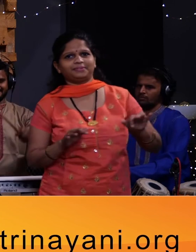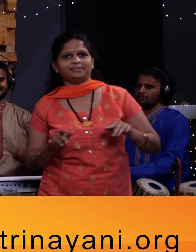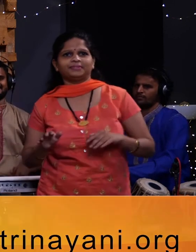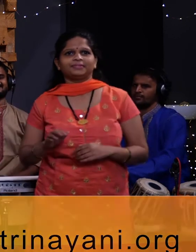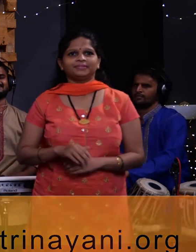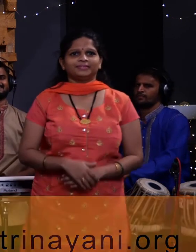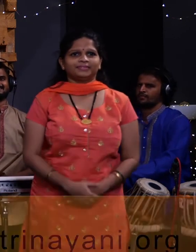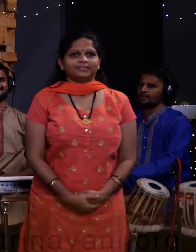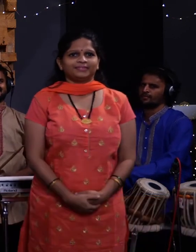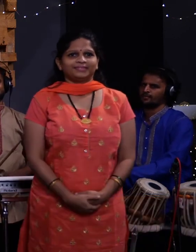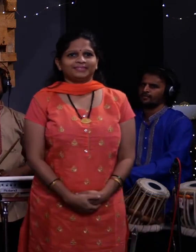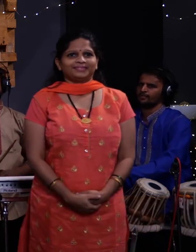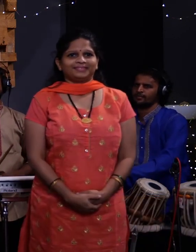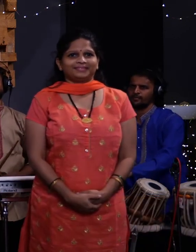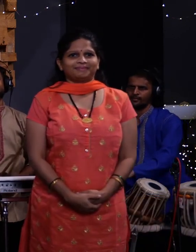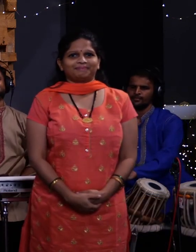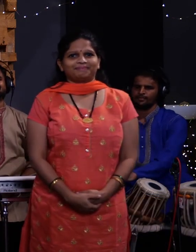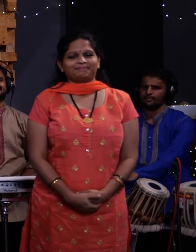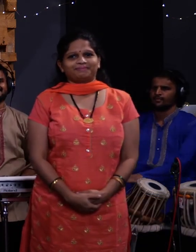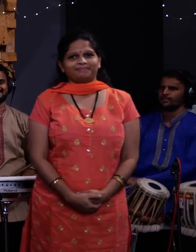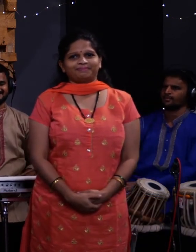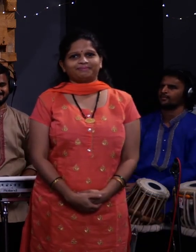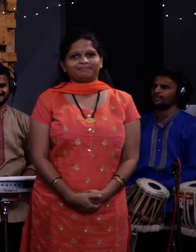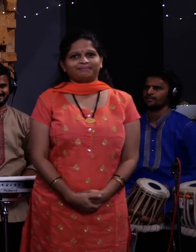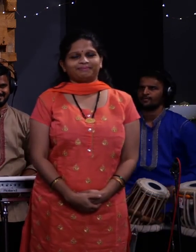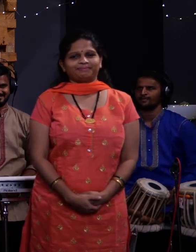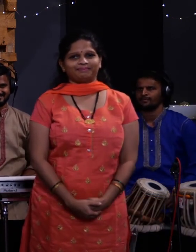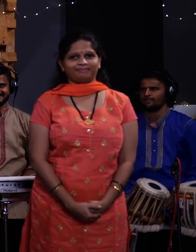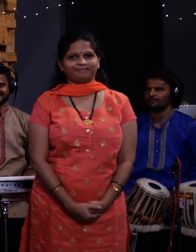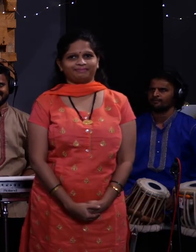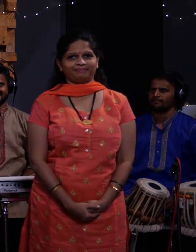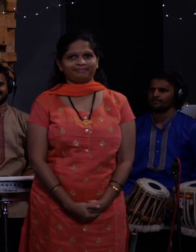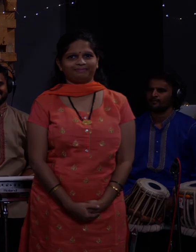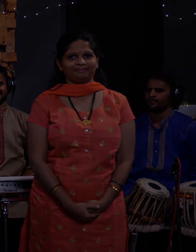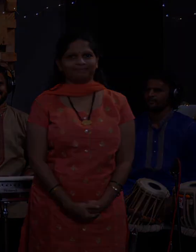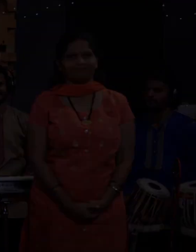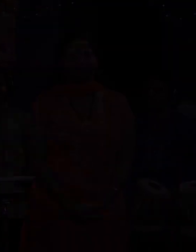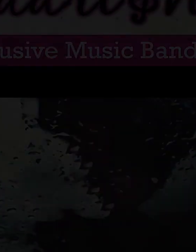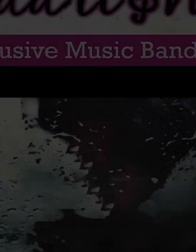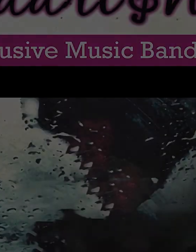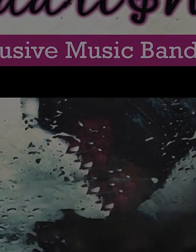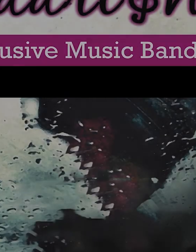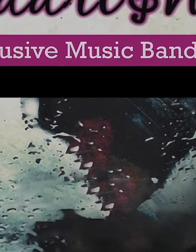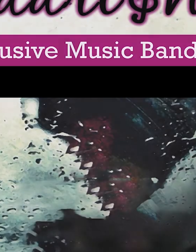जान। Oh, that was wonderful. Thank you so much. I hope you enjoyed it as much as we enjoyed performing it for you.